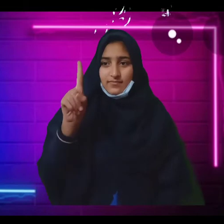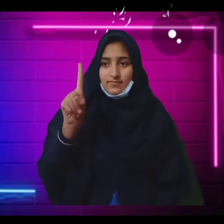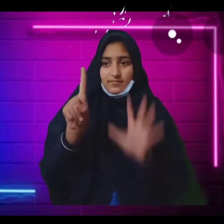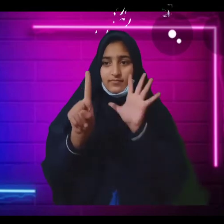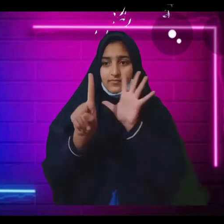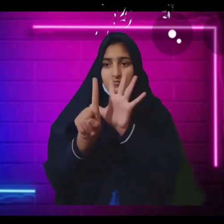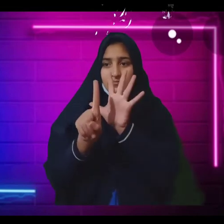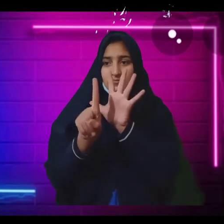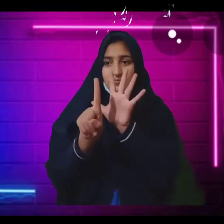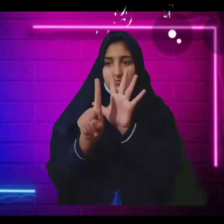इमाम,